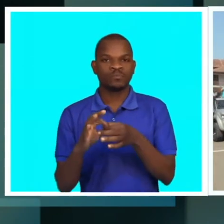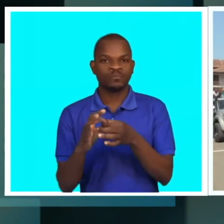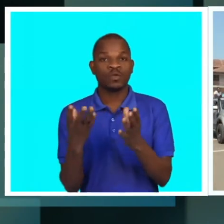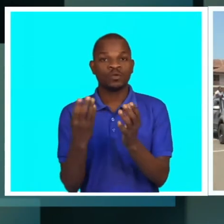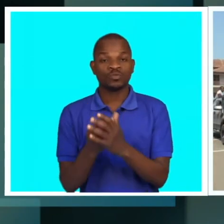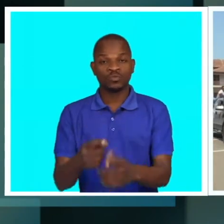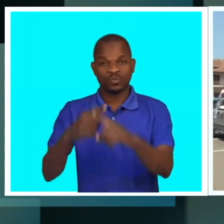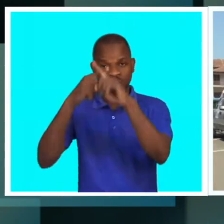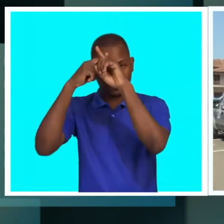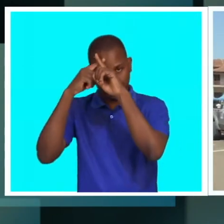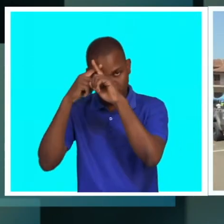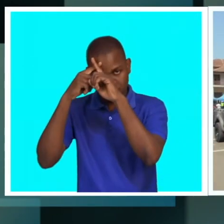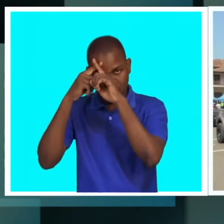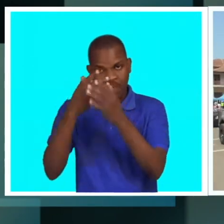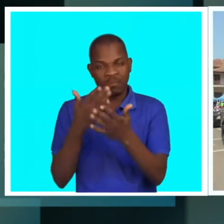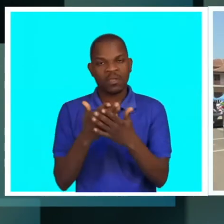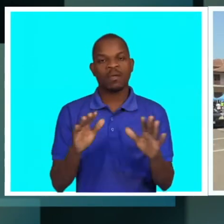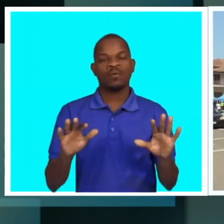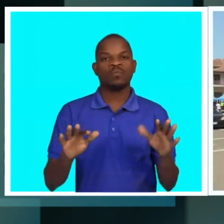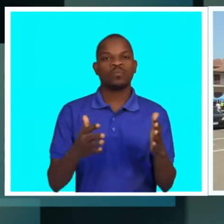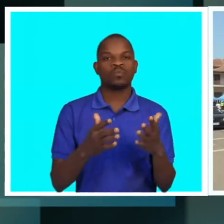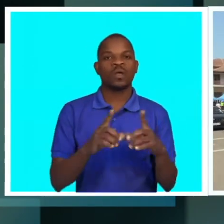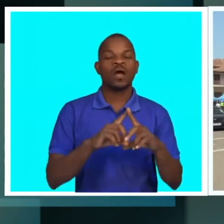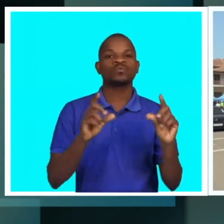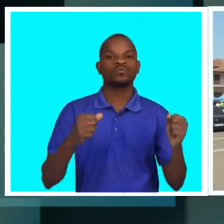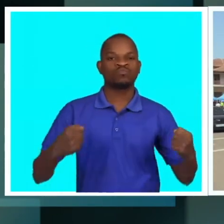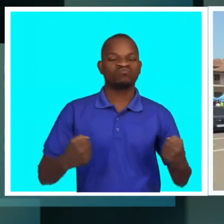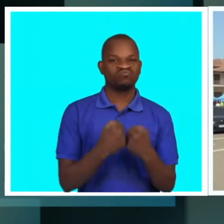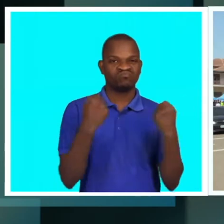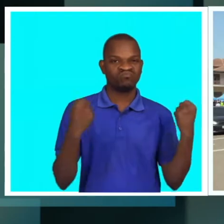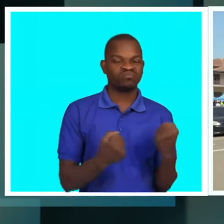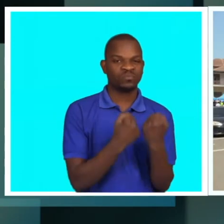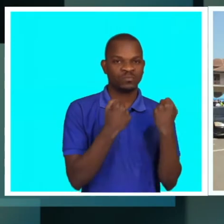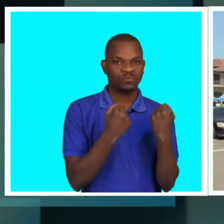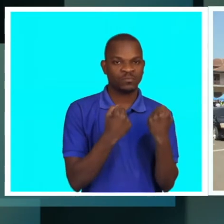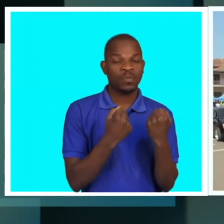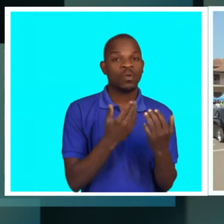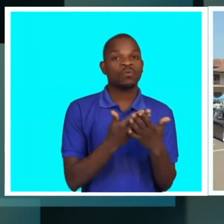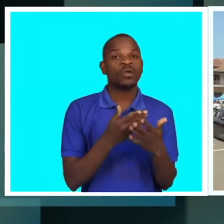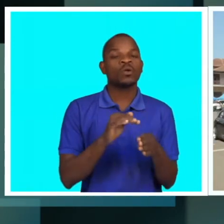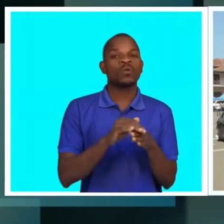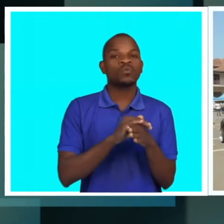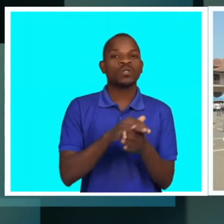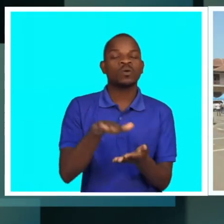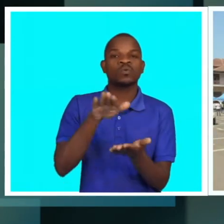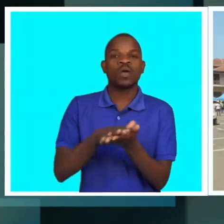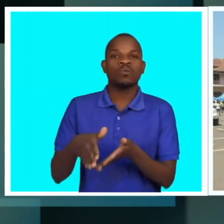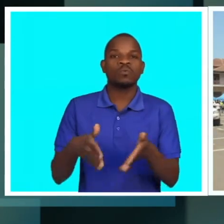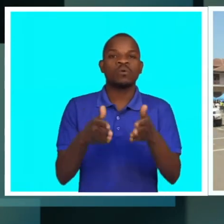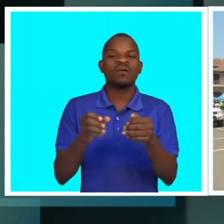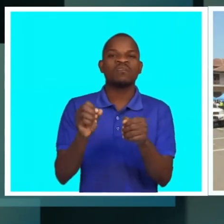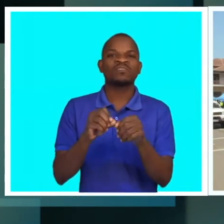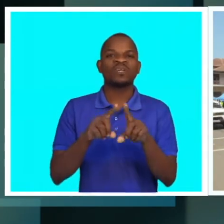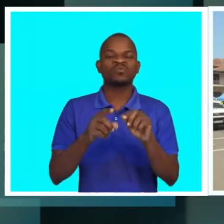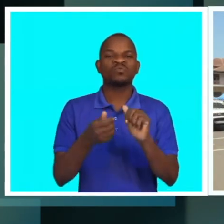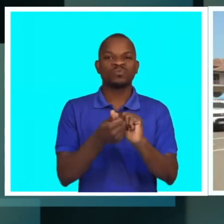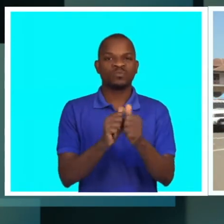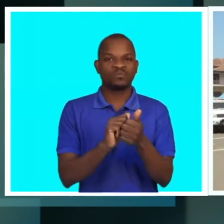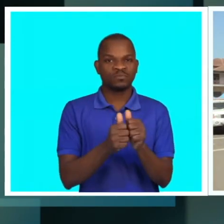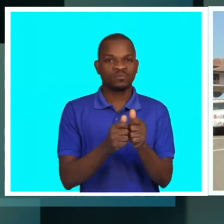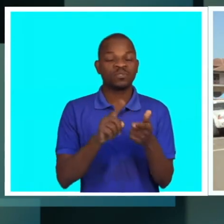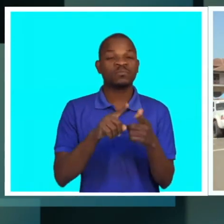colaboração estreita com a Polícia de Trânsito para diminuir ou para mitigar estas coisas que disse, usarem as vias públicas para fazer